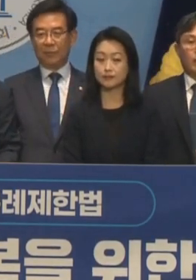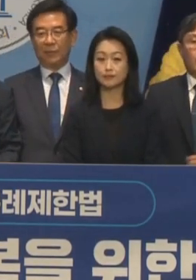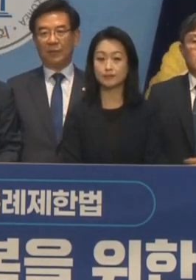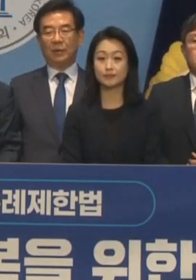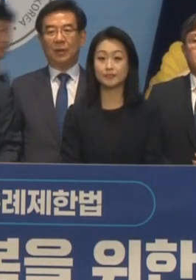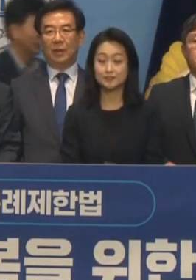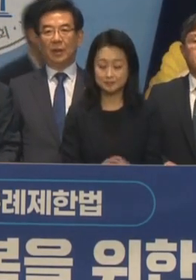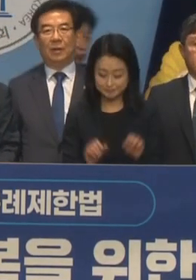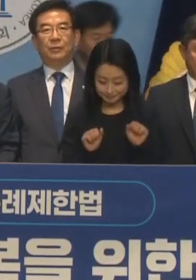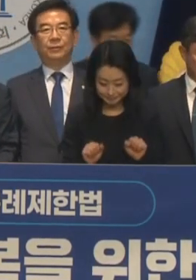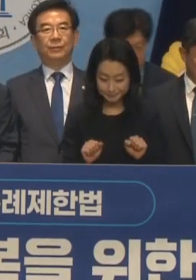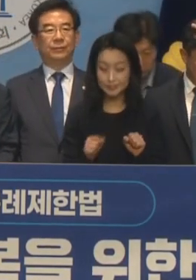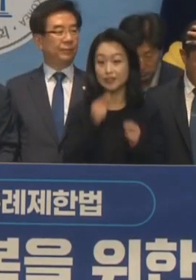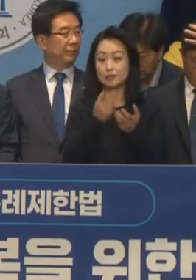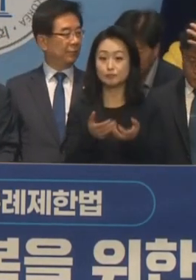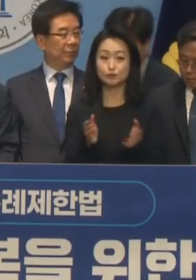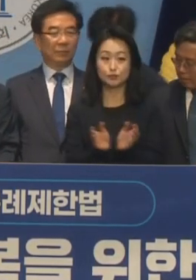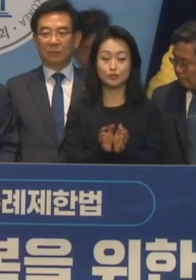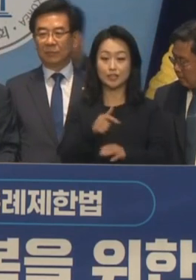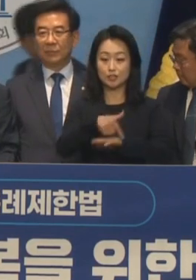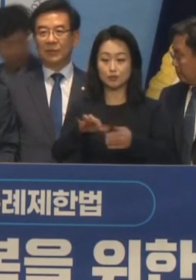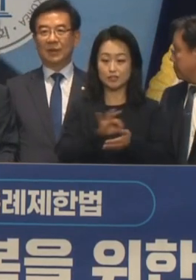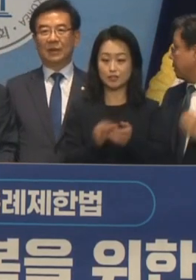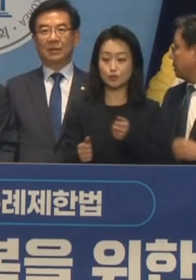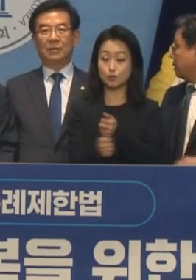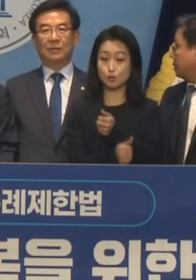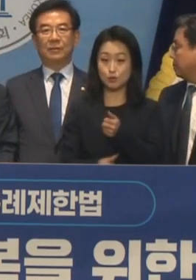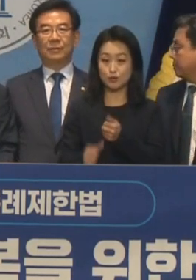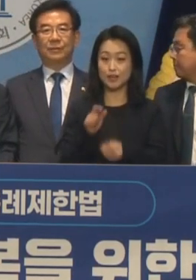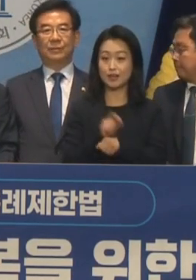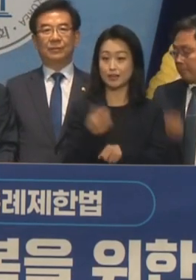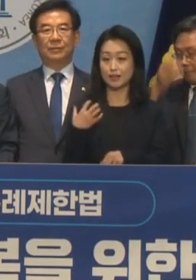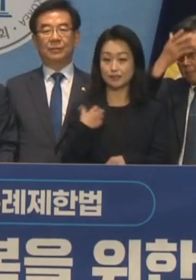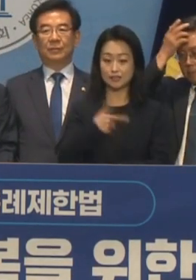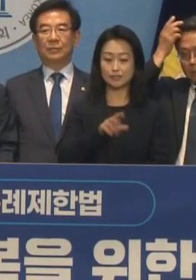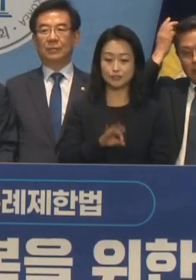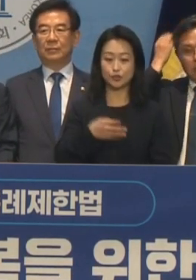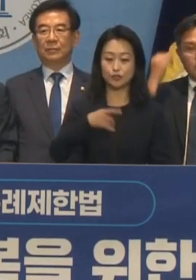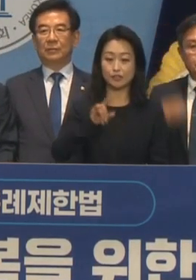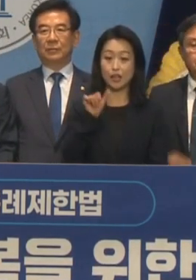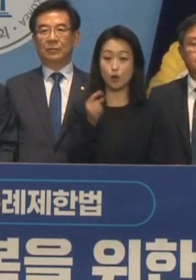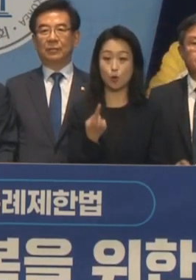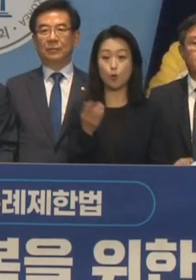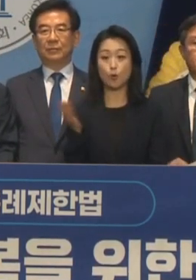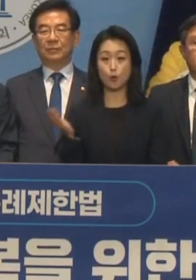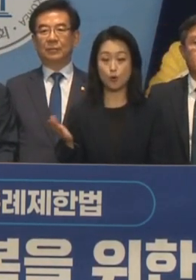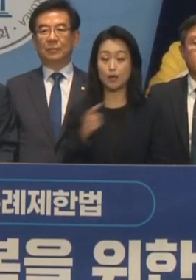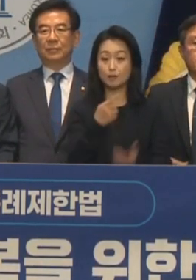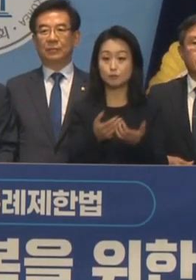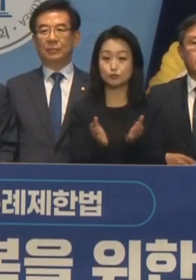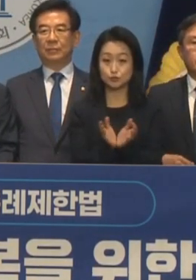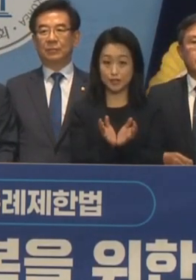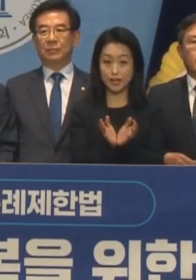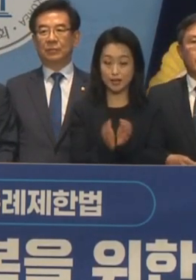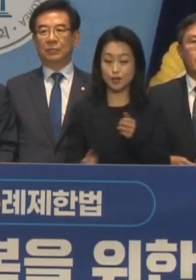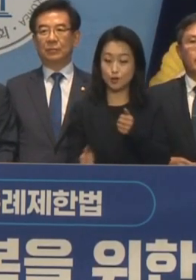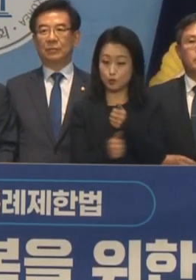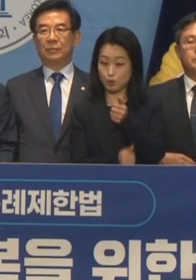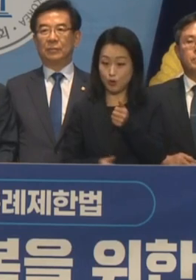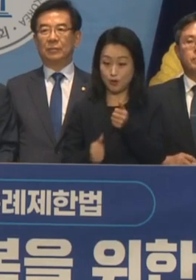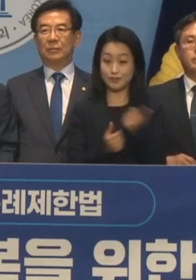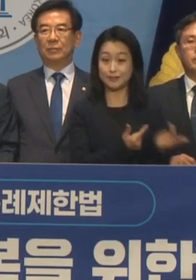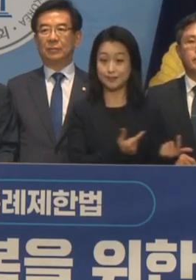이쪽으로. 네. 네, 안녕하십니까. 더불어민주당 기획재정위원회 간사 정태호 의원입니다. 오늘 민주당 기획재정위원회 위원